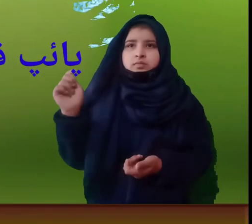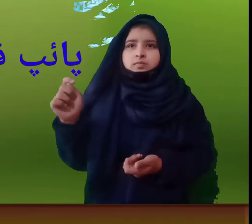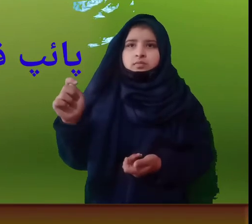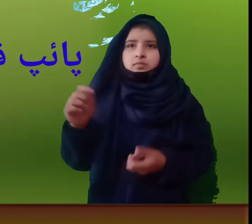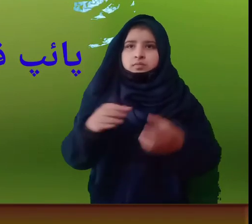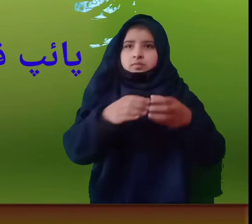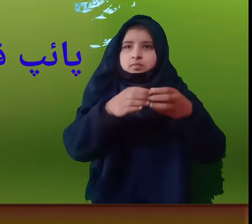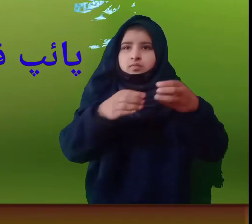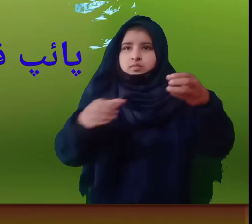पाइपसाजी।